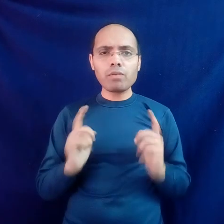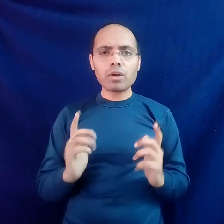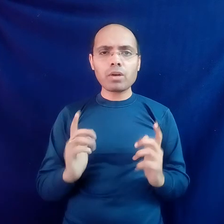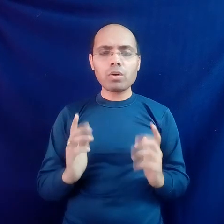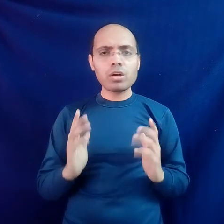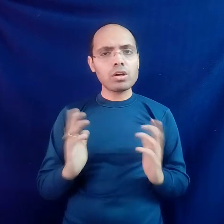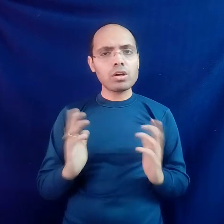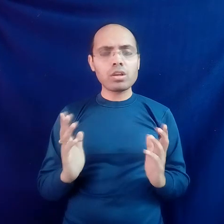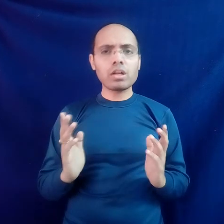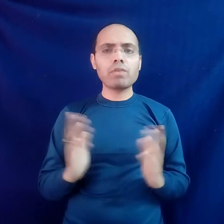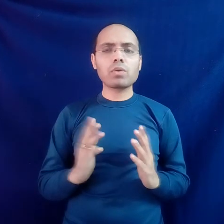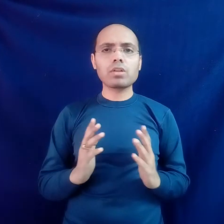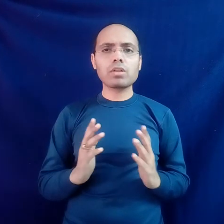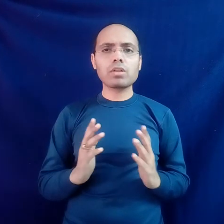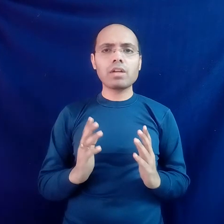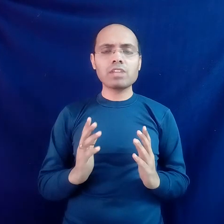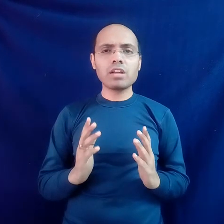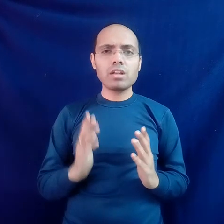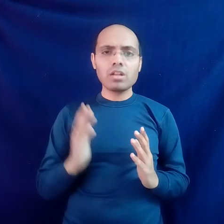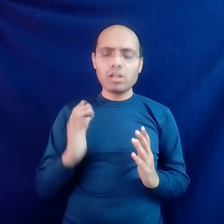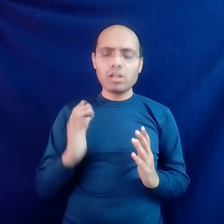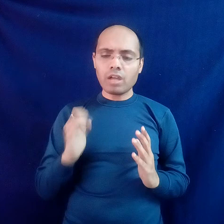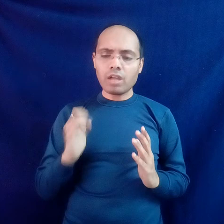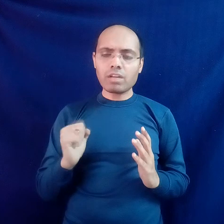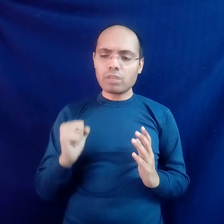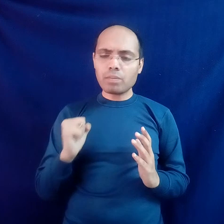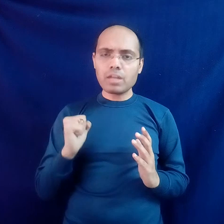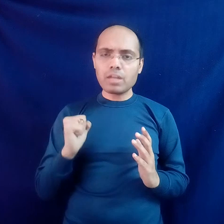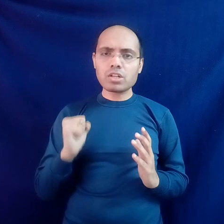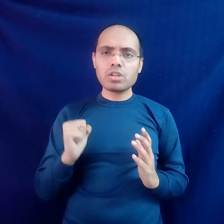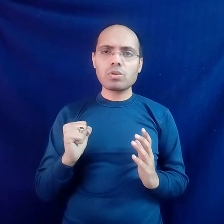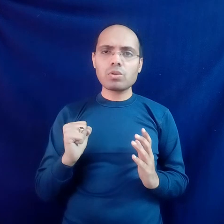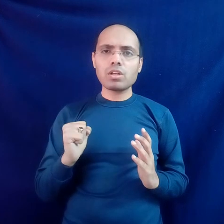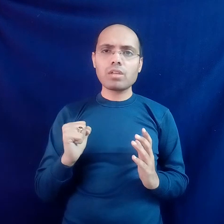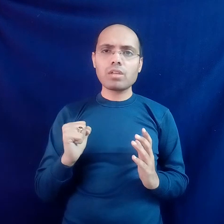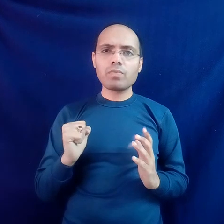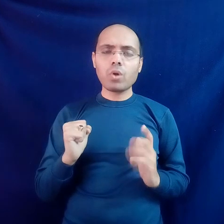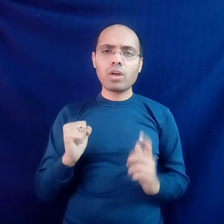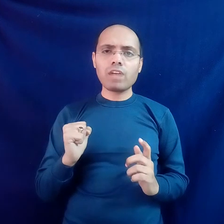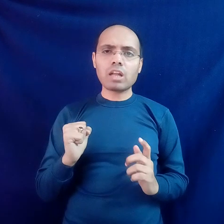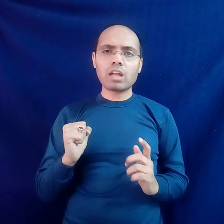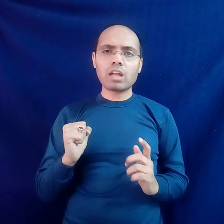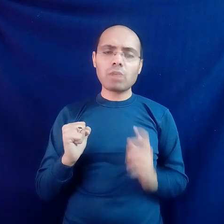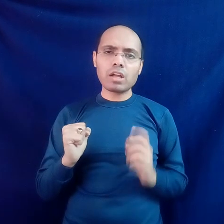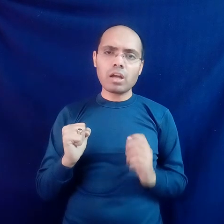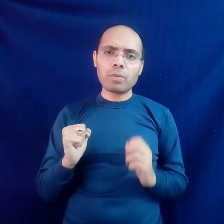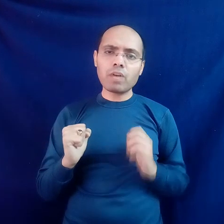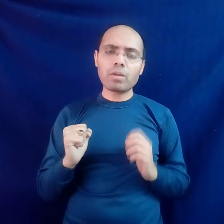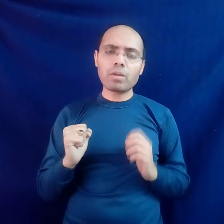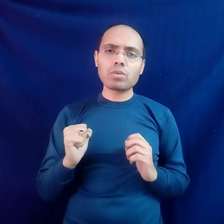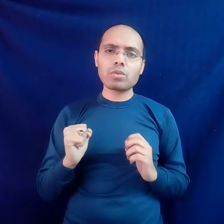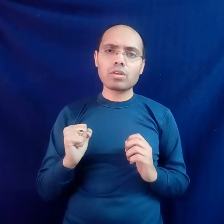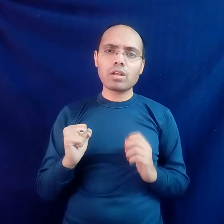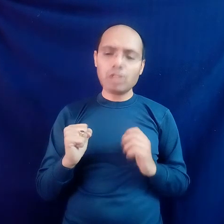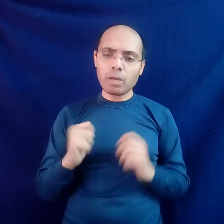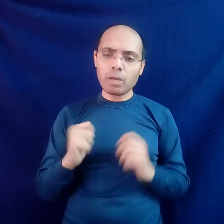इफेक्ट और साइड इफेक्ट होते हैं। अर्थात हर आत्मा की अपनी एक शक्ति होती है, और हर आत्मा के अपने ड्रॉबैक्स होते हैं, ये अपनी